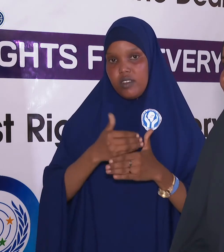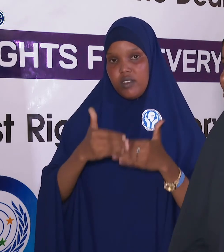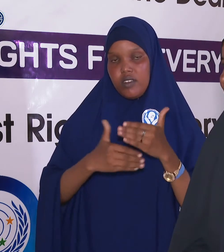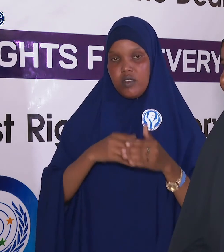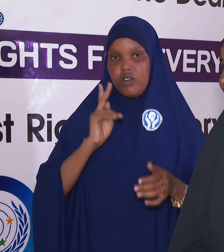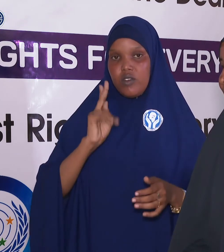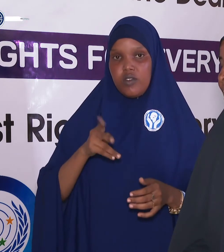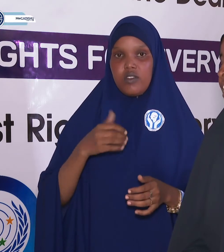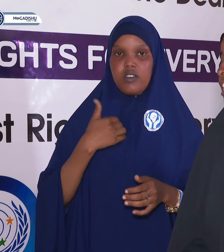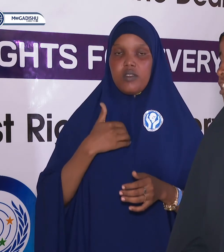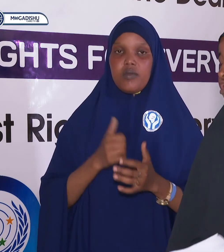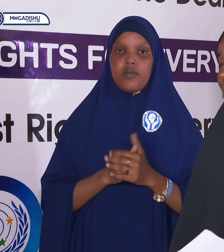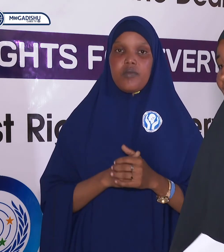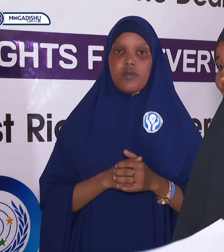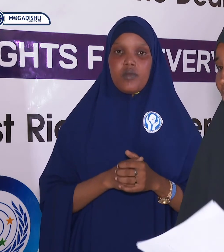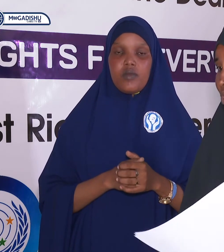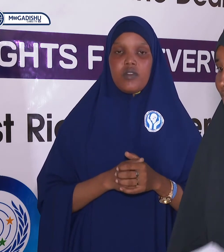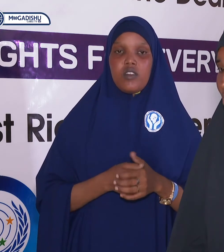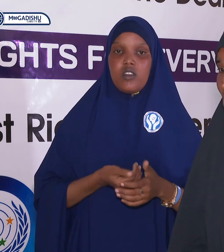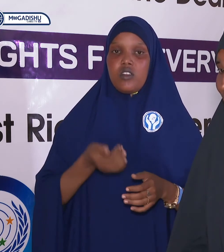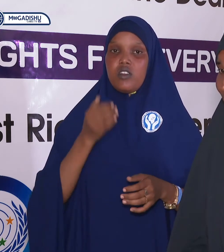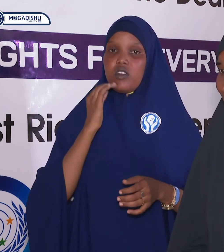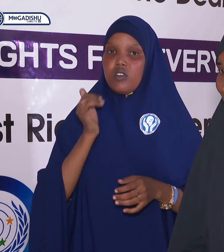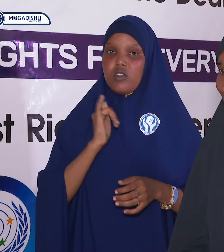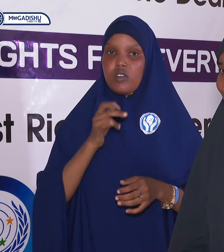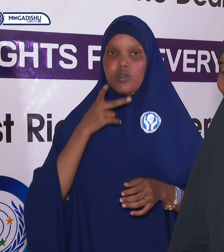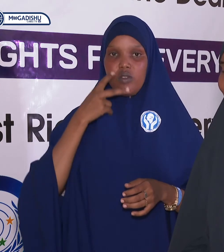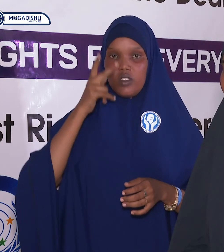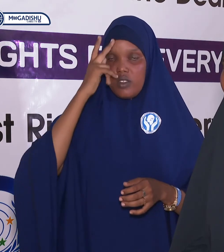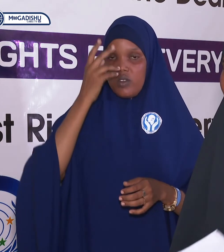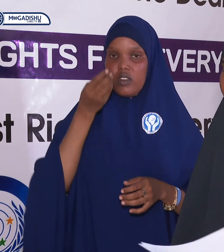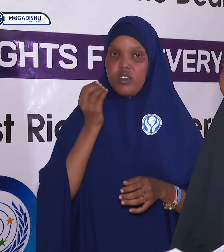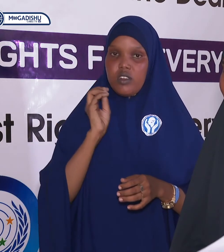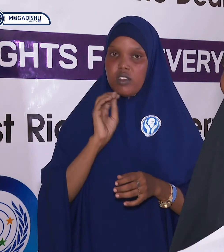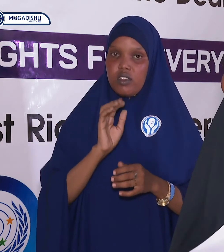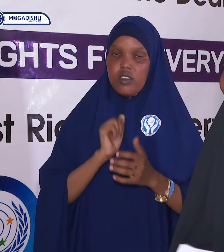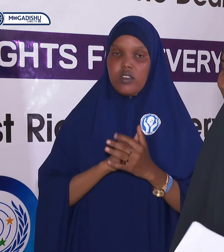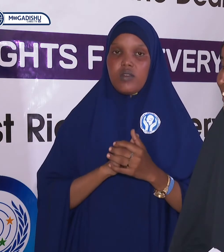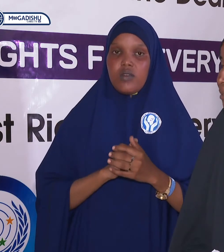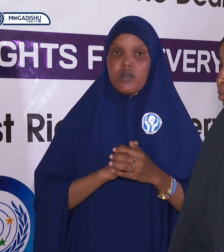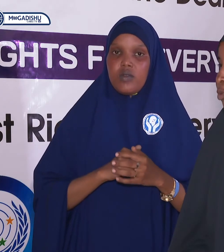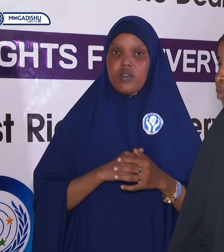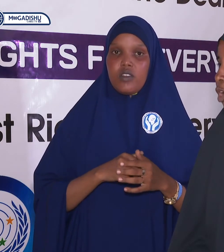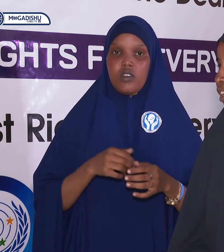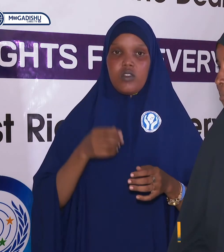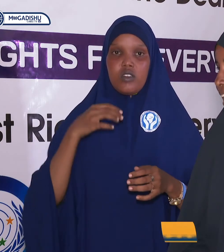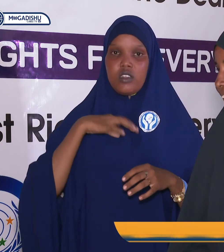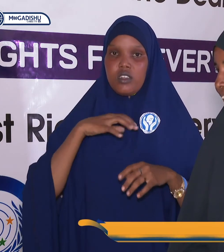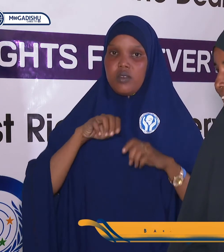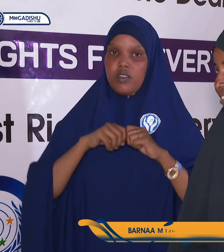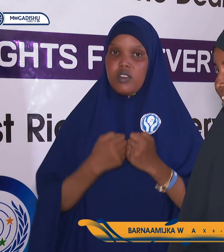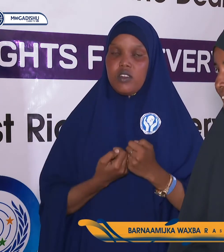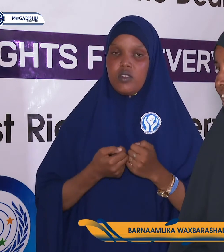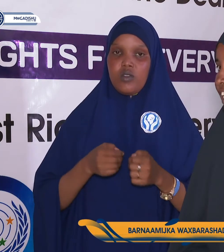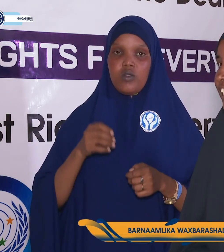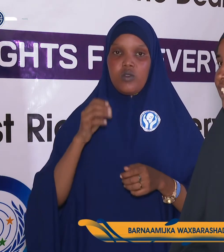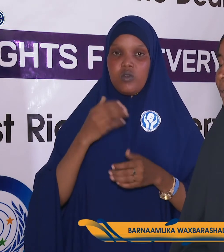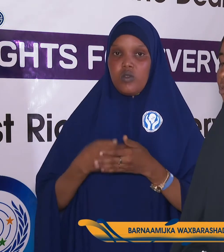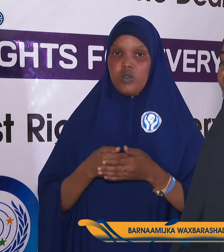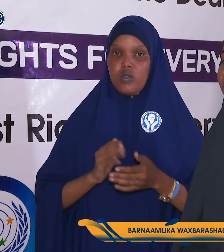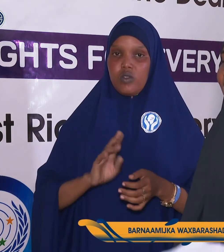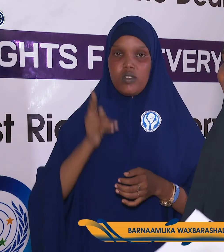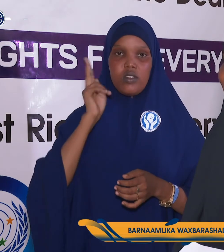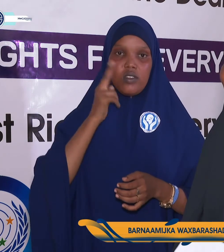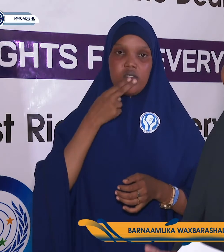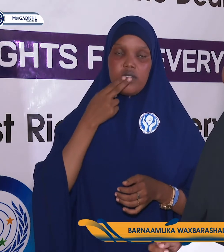waxbarashadaa waxna qabsan karin sidoo kaleeto waalidku waxaan dhiilaa inaysan ka niis jibin cunugooda maqalka naafada